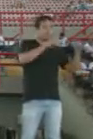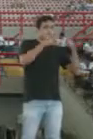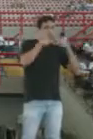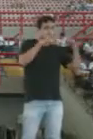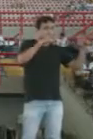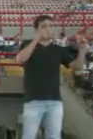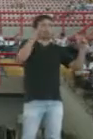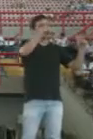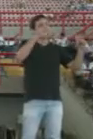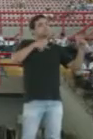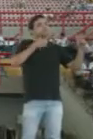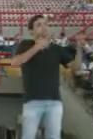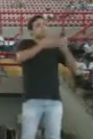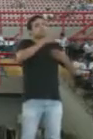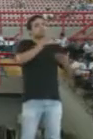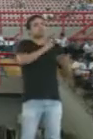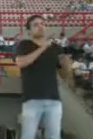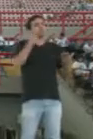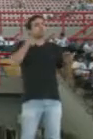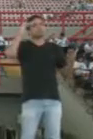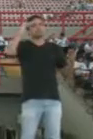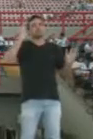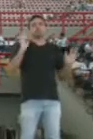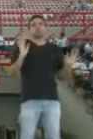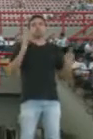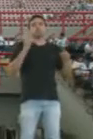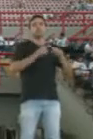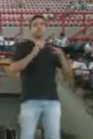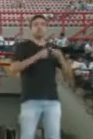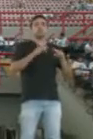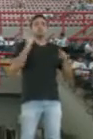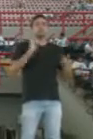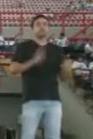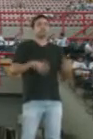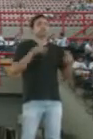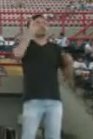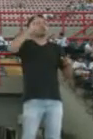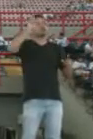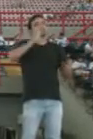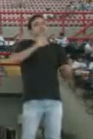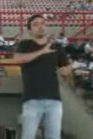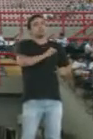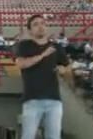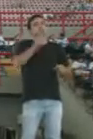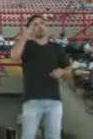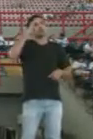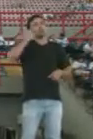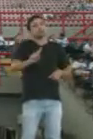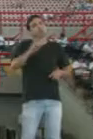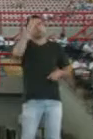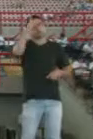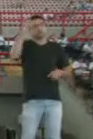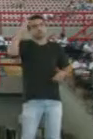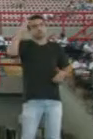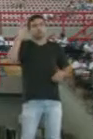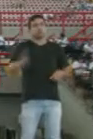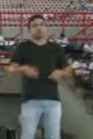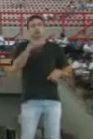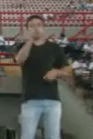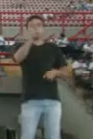uma relação amorosa, não vai dar certo. De uma linda história de amor. Um dia, as frágeis